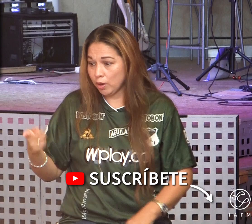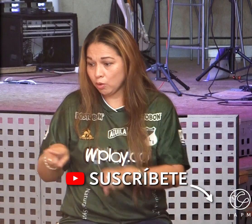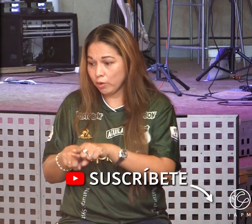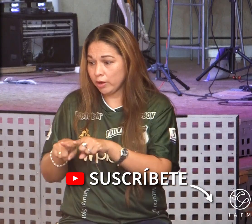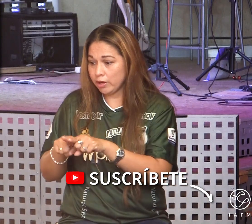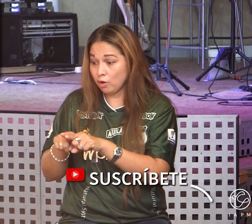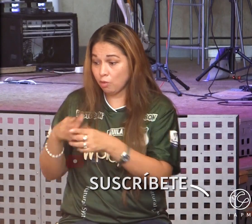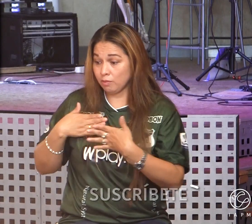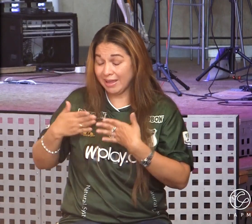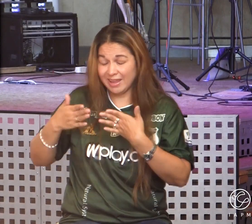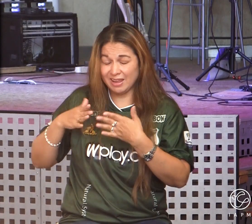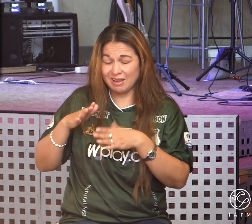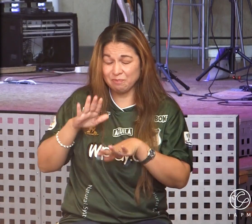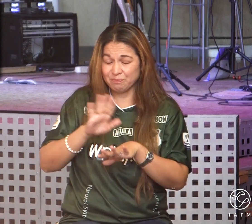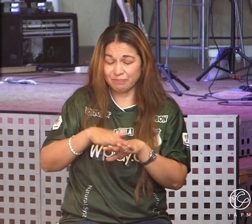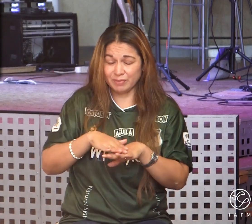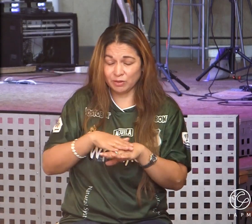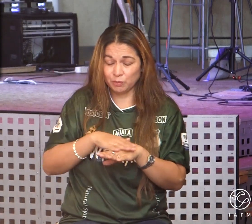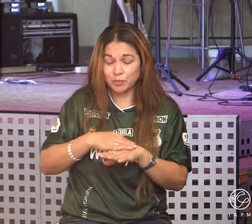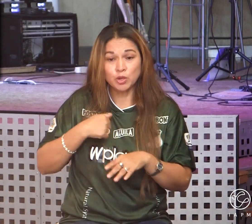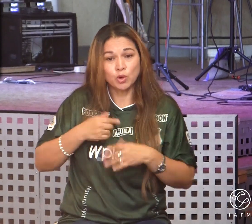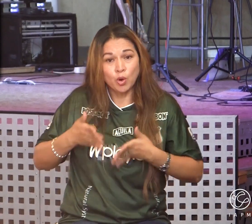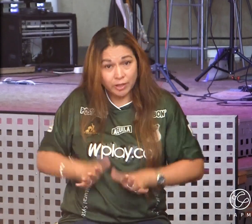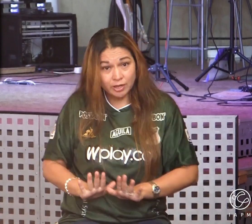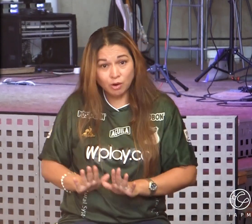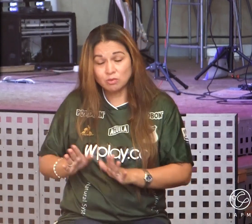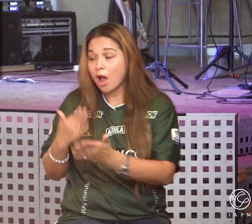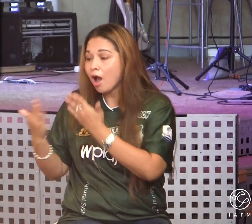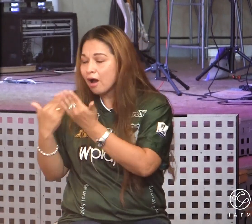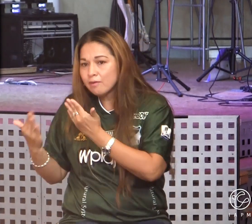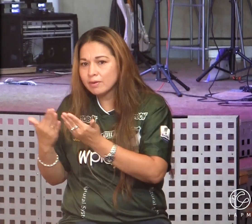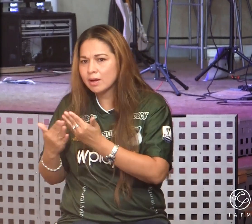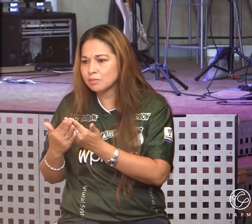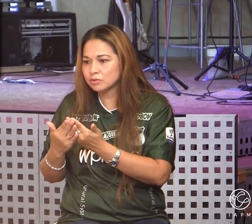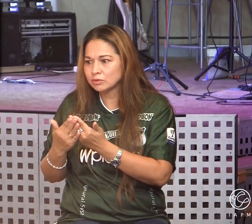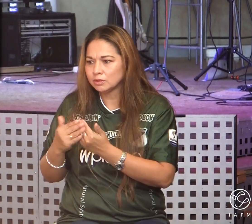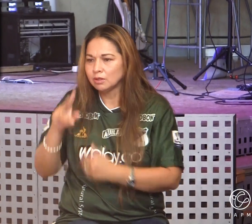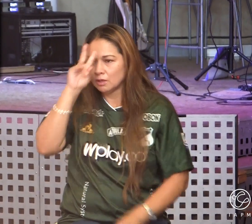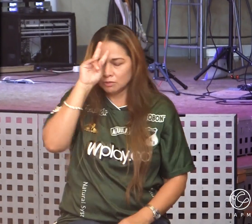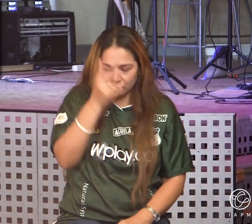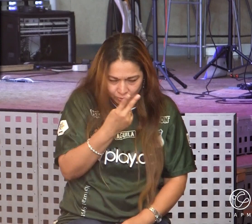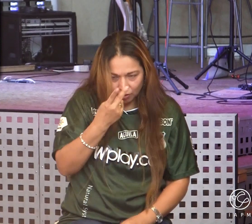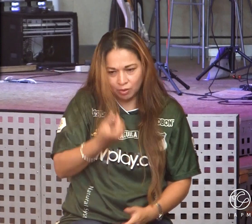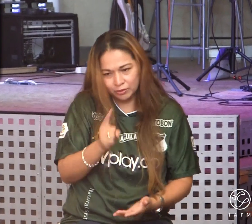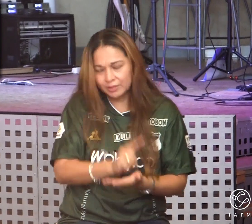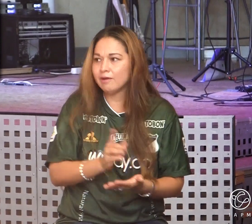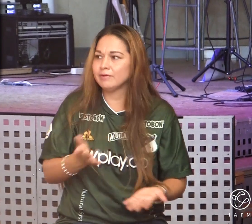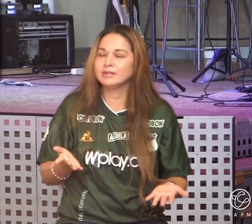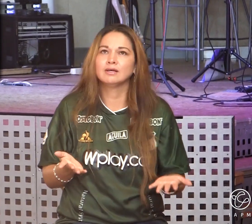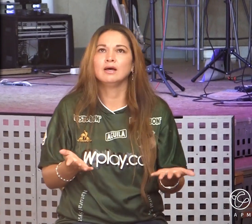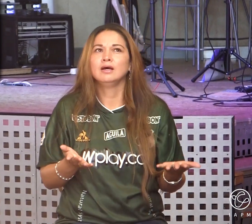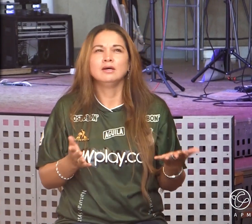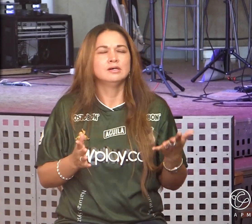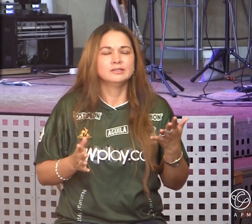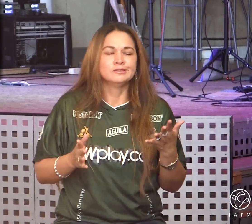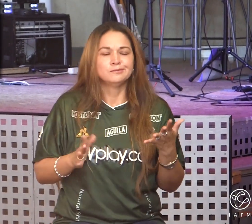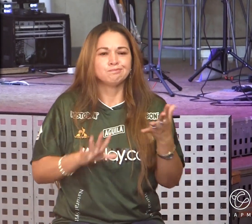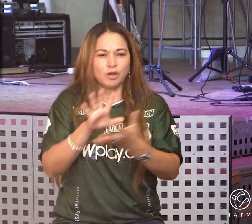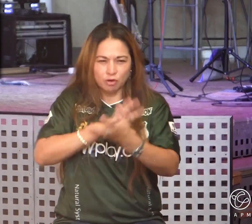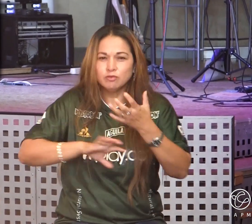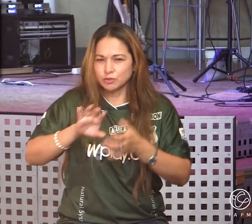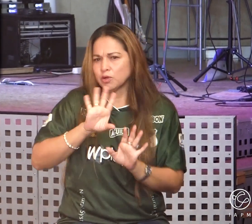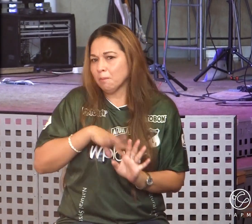Entonces, si notan que está todo un poquito confuso, van a disculparme. Bueno, espero que no